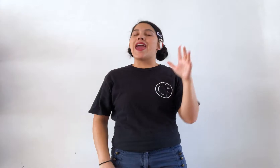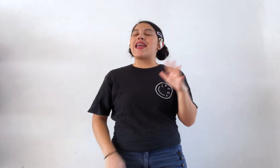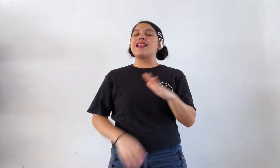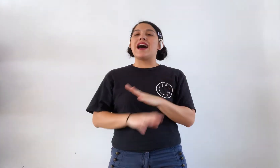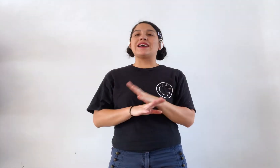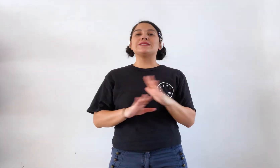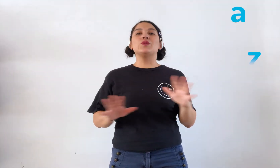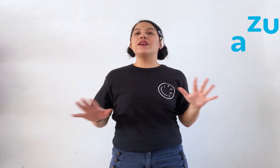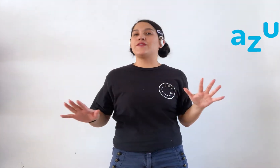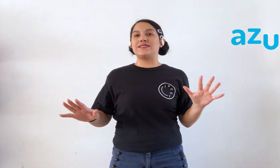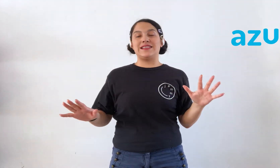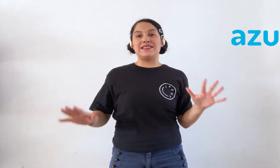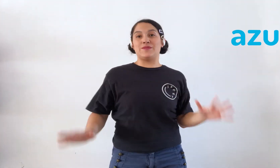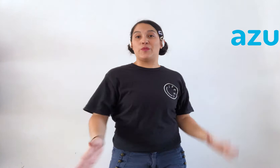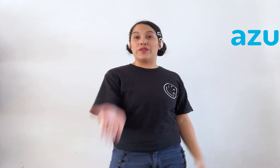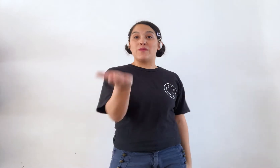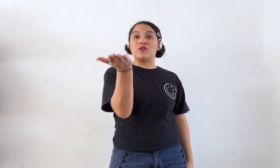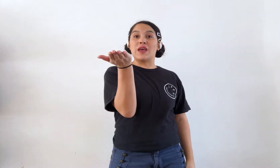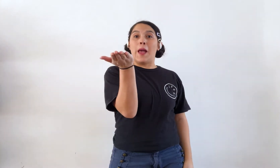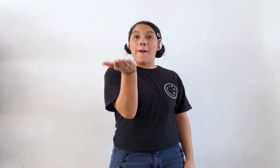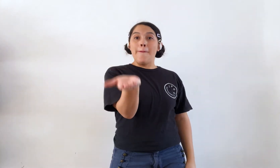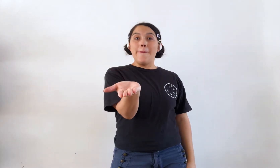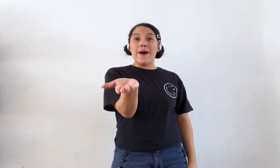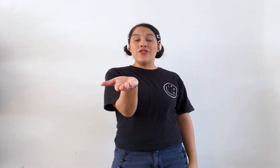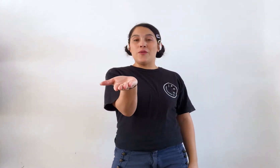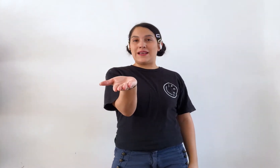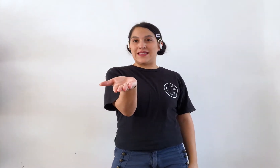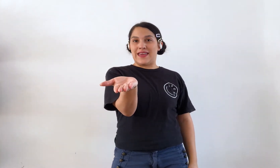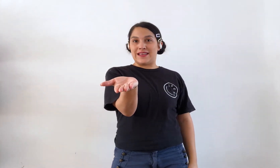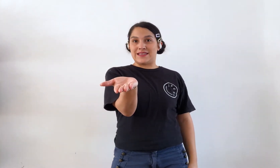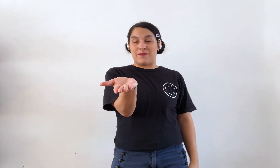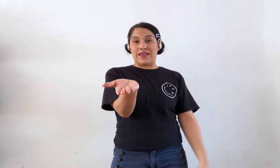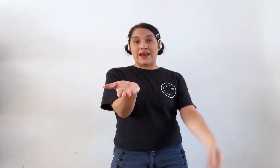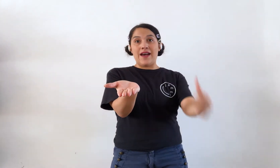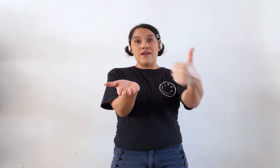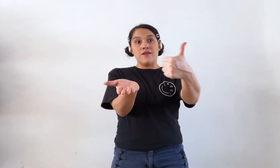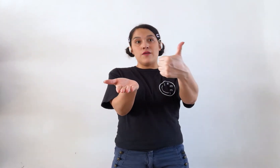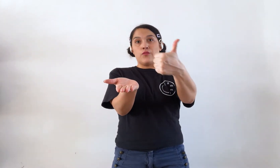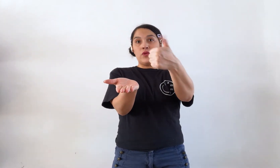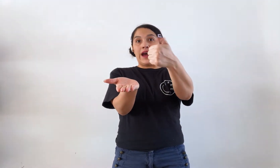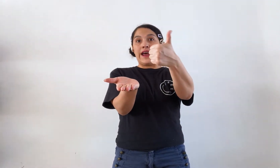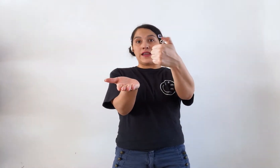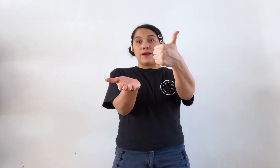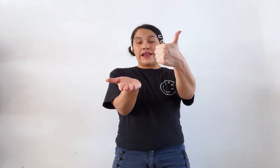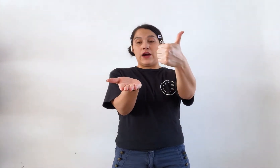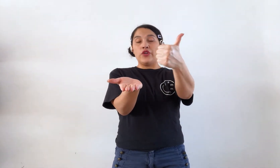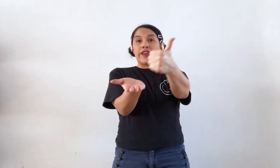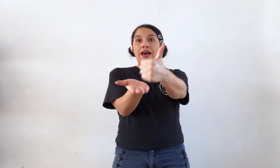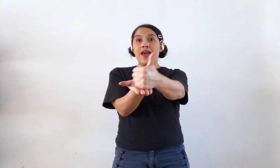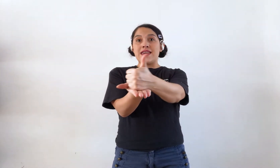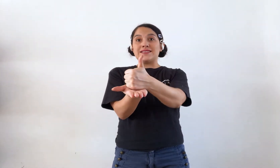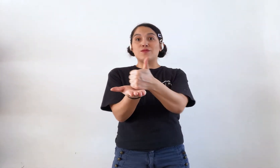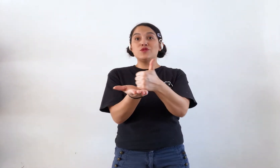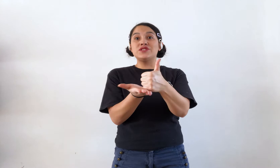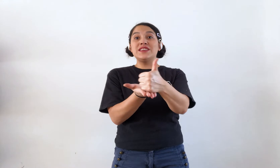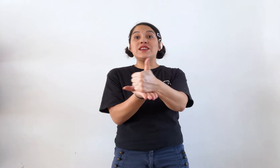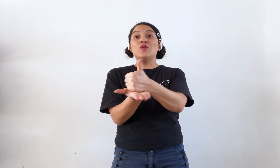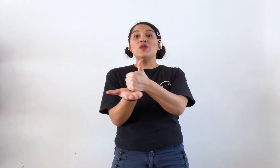El azul es facilísimo. Ponemos mano base de esta manera, pulgar arriba de la otra, y hacemos círculos